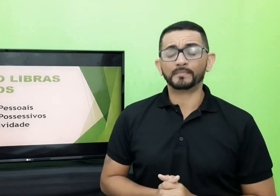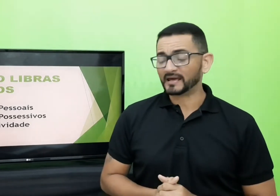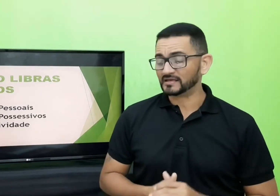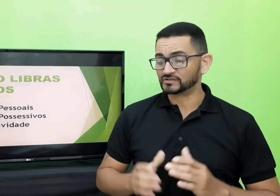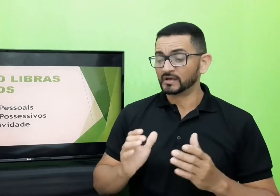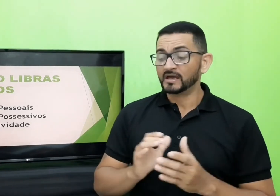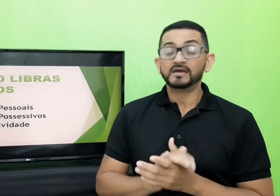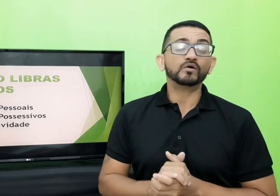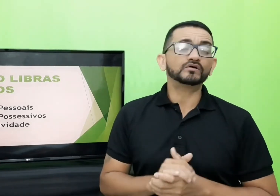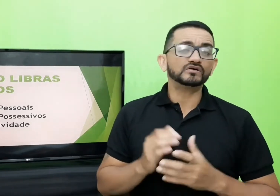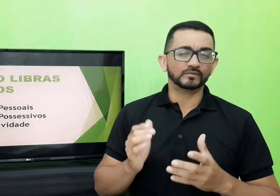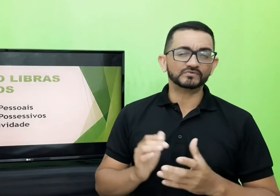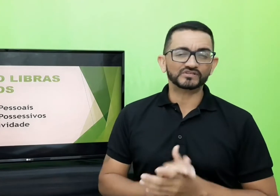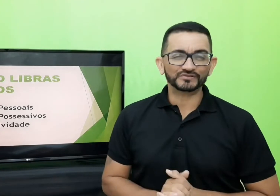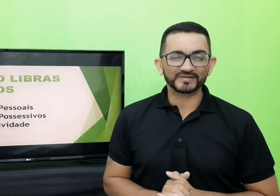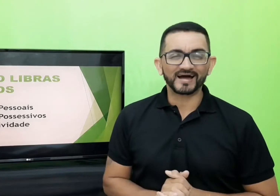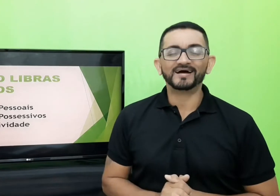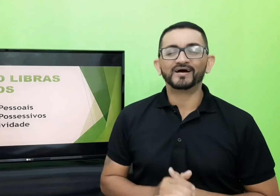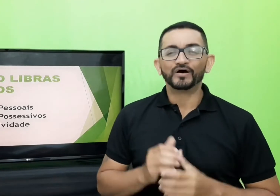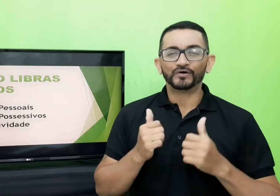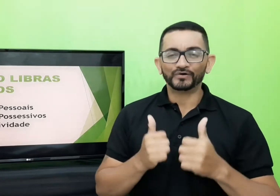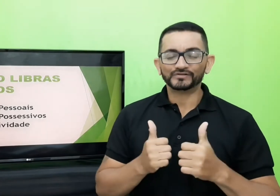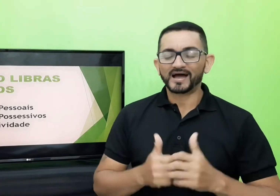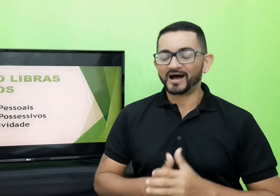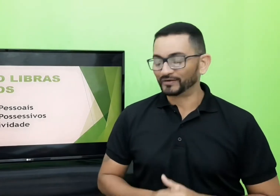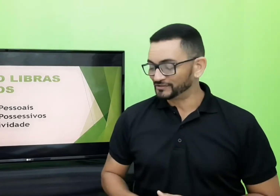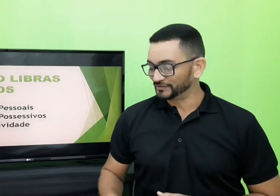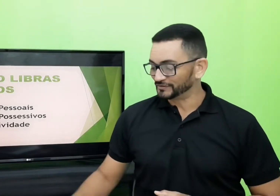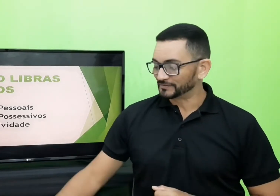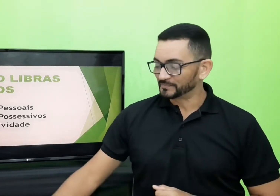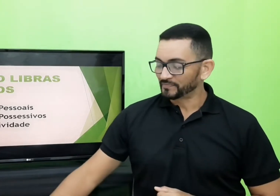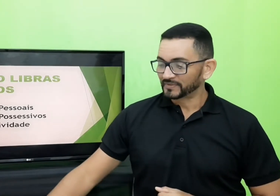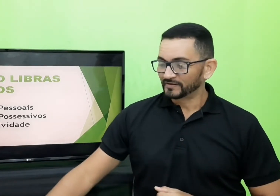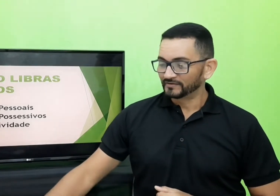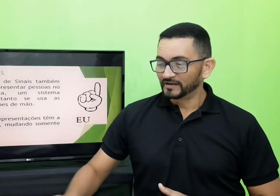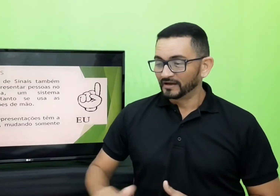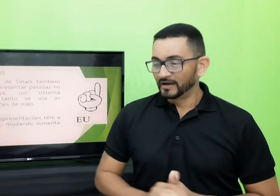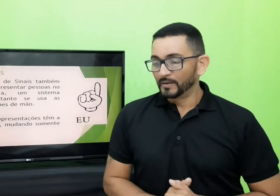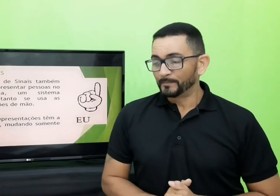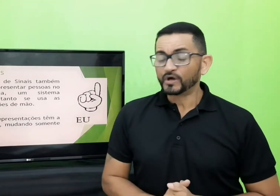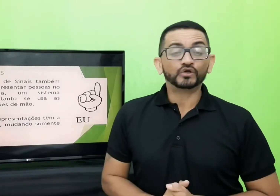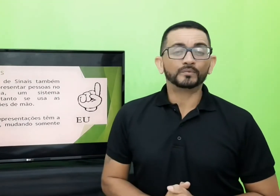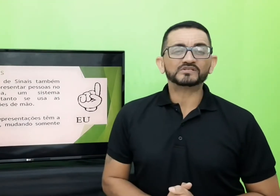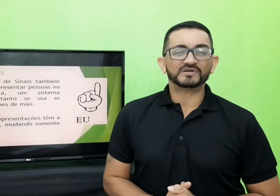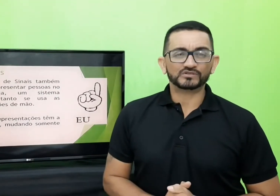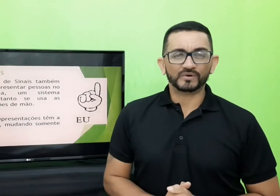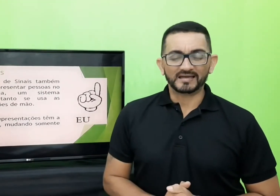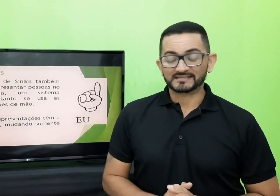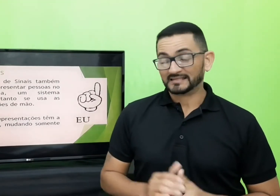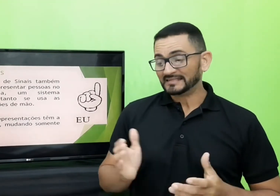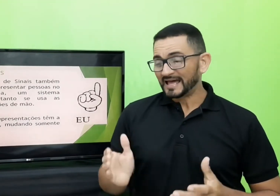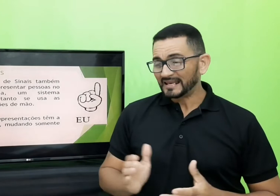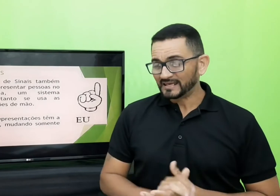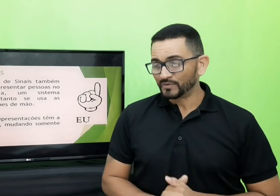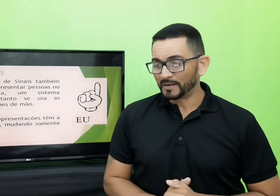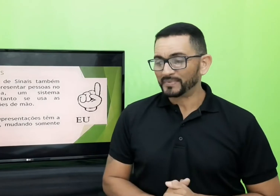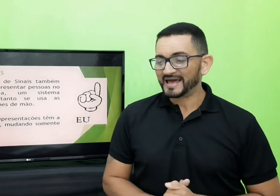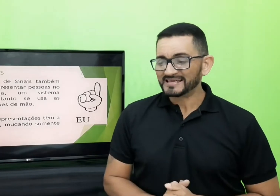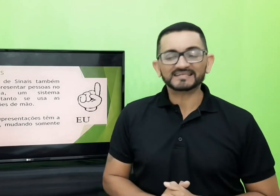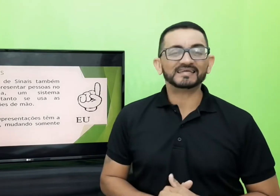para isso. E é o que nós vamos estudar na aula de hoje. Pronomes pessoais. Na língua brasileira